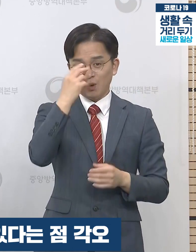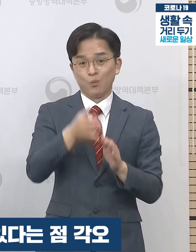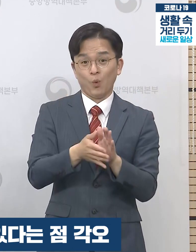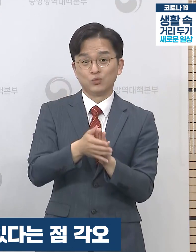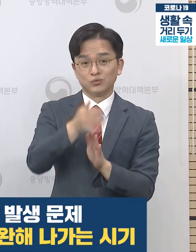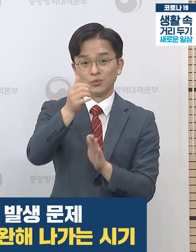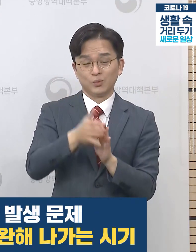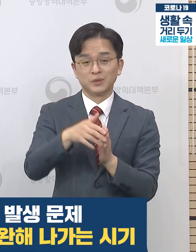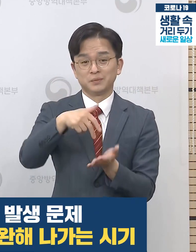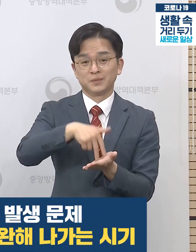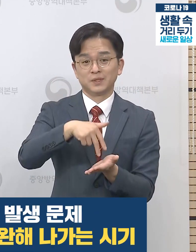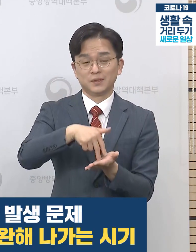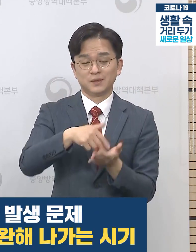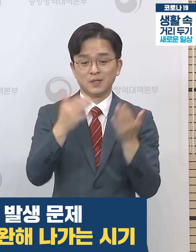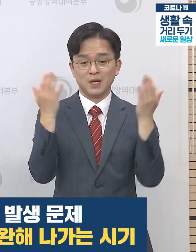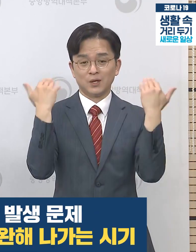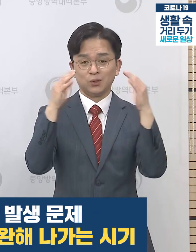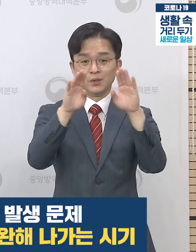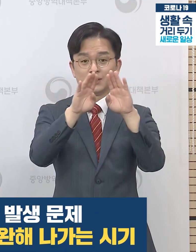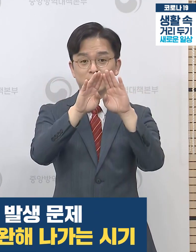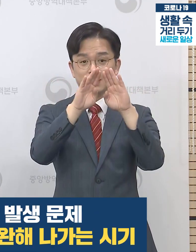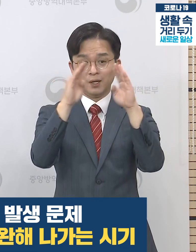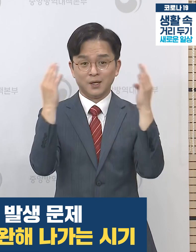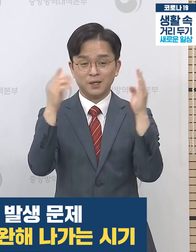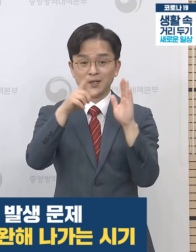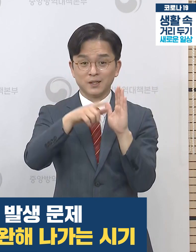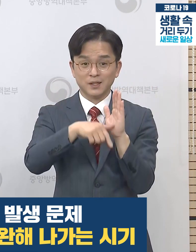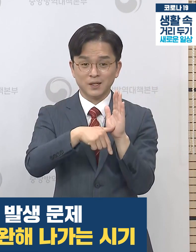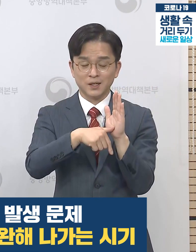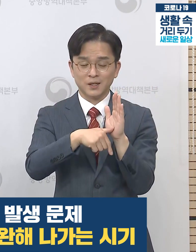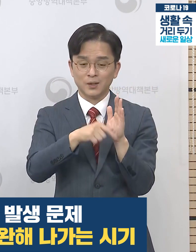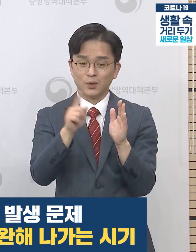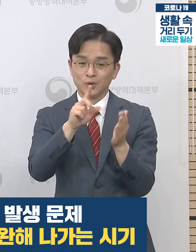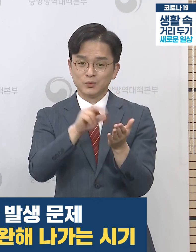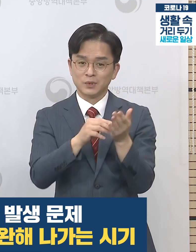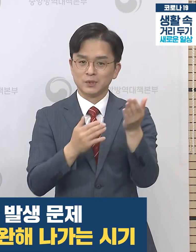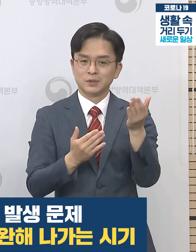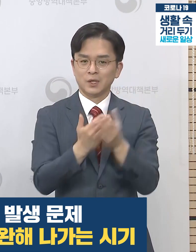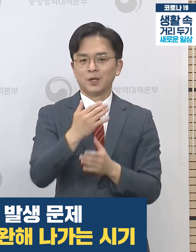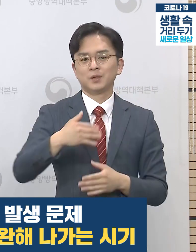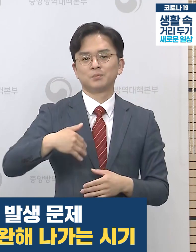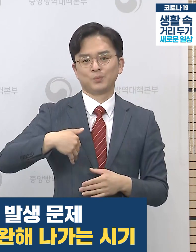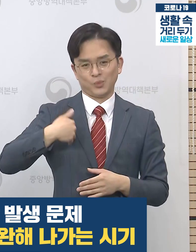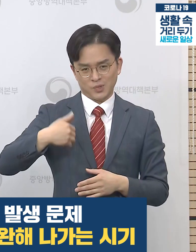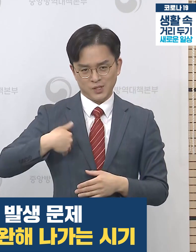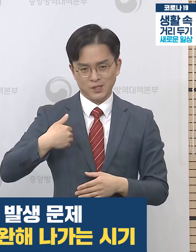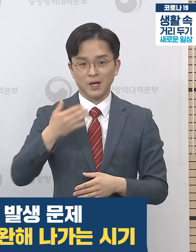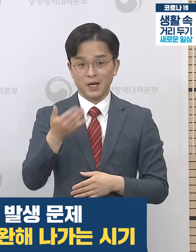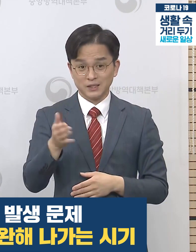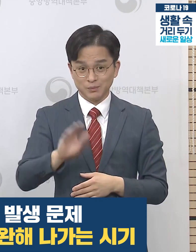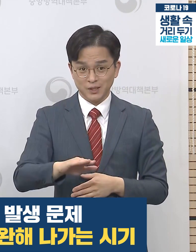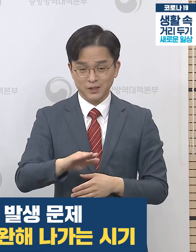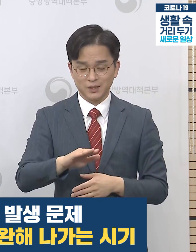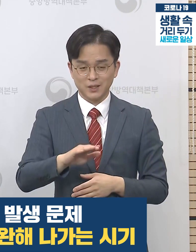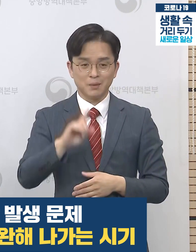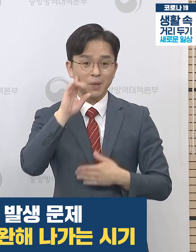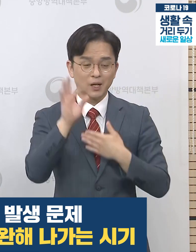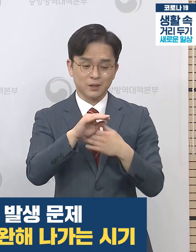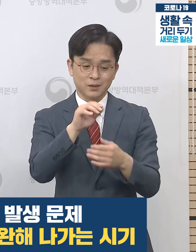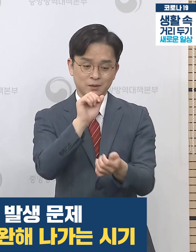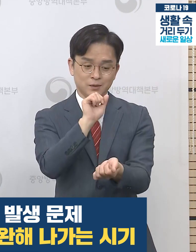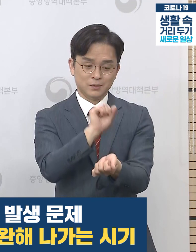있습니다. 개학 초기에는 현장에서 발생하는 문제를 침착하고 차근차근